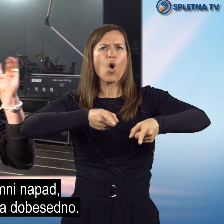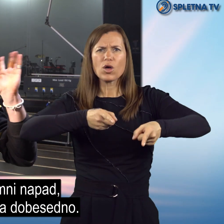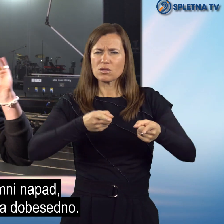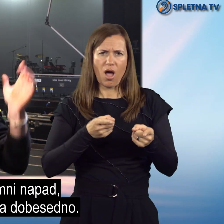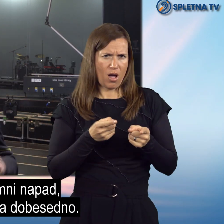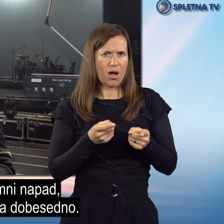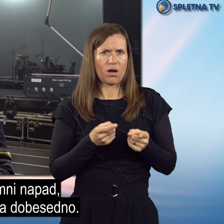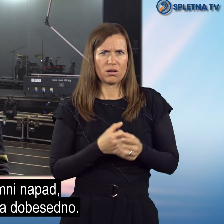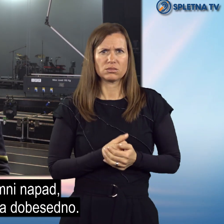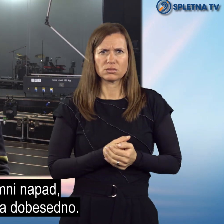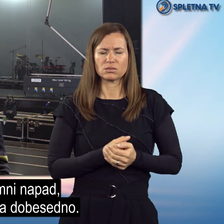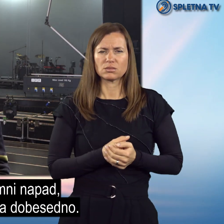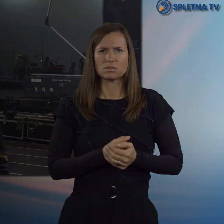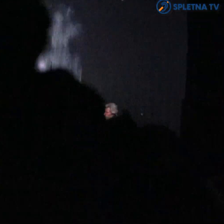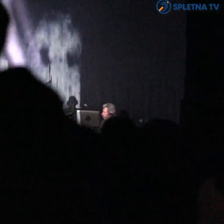dogaja, ko vojna dobesedno.